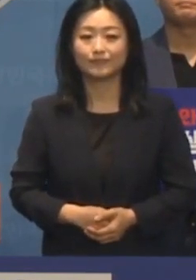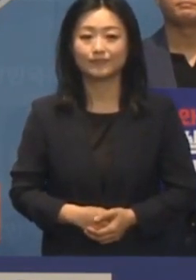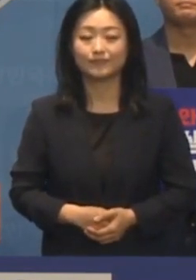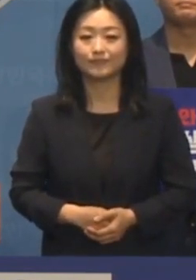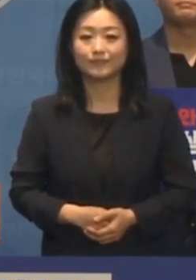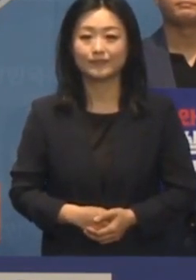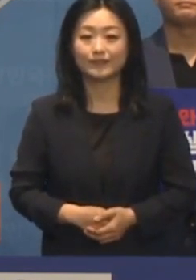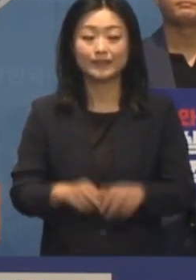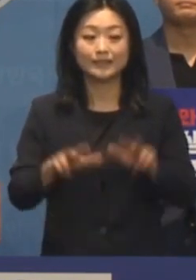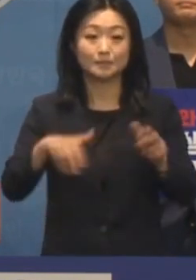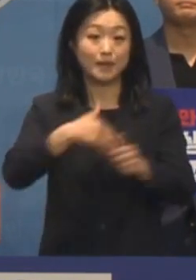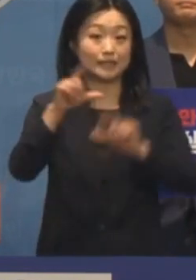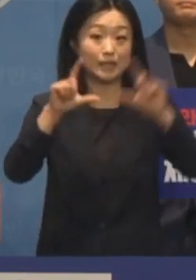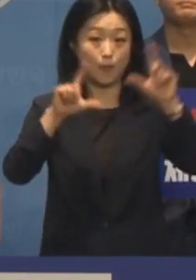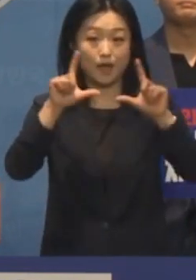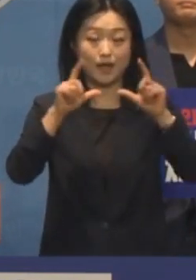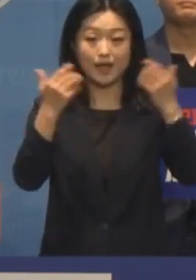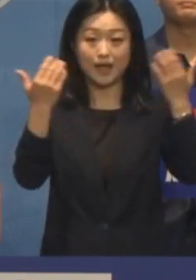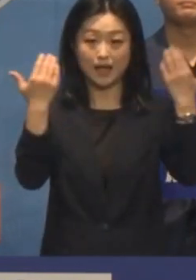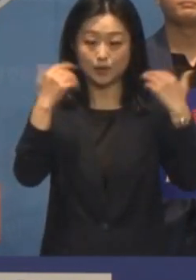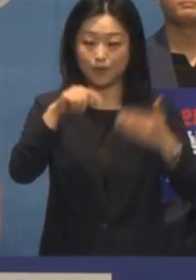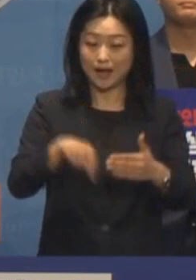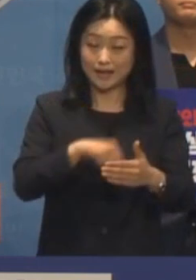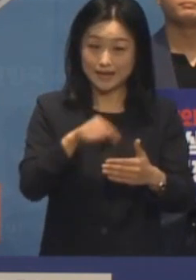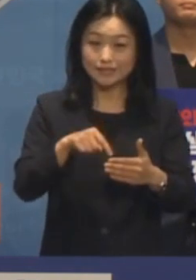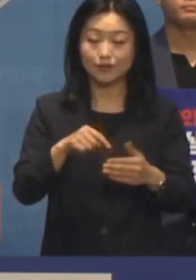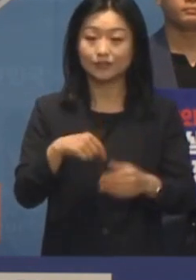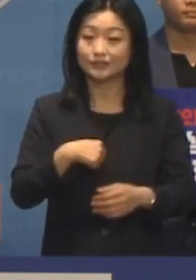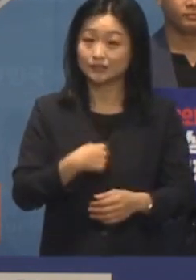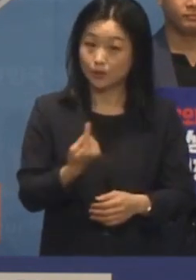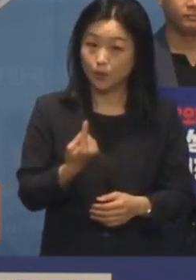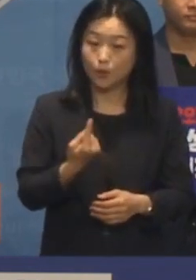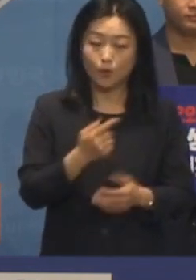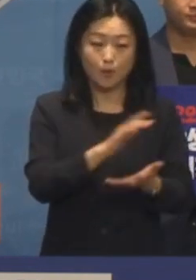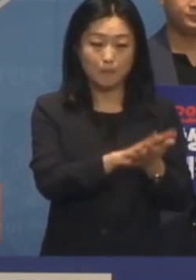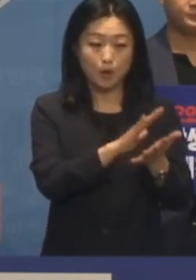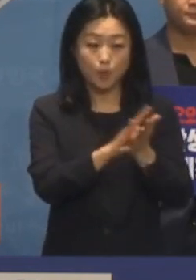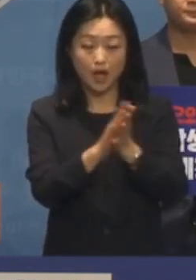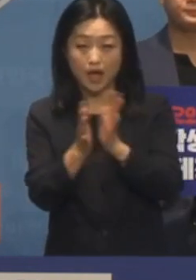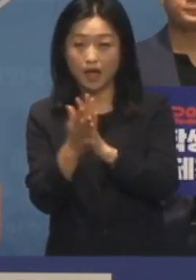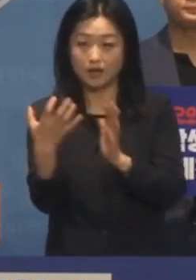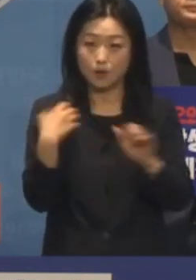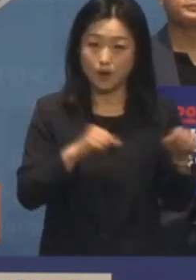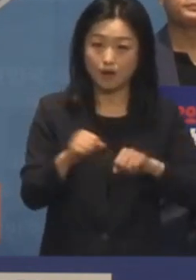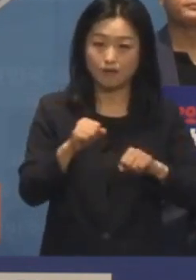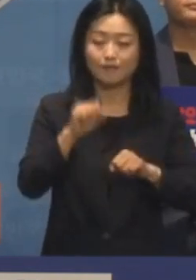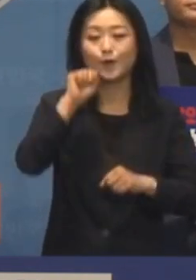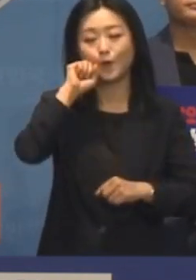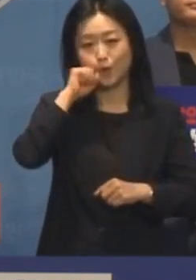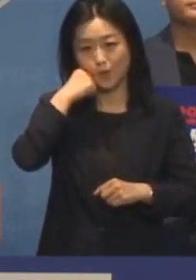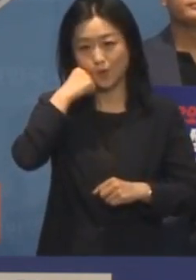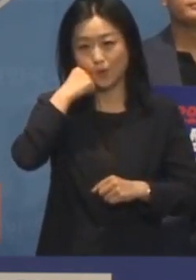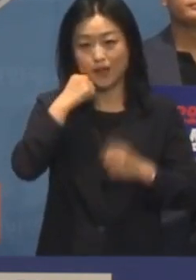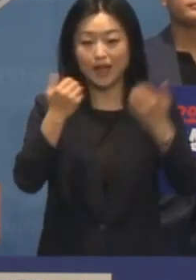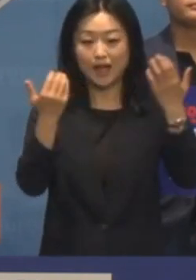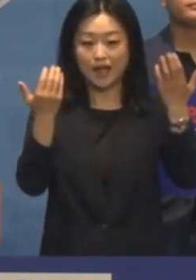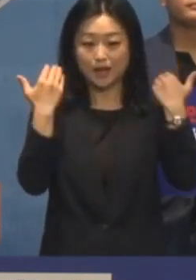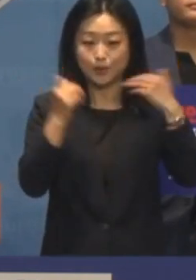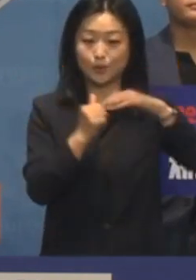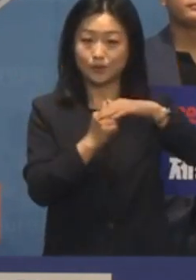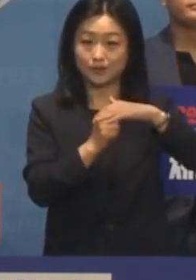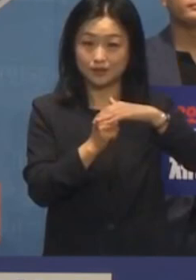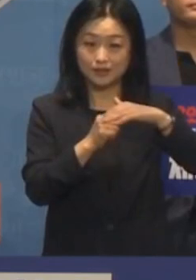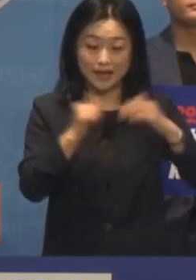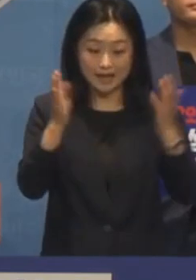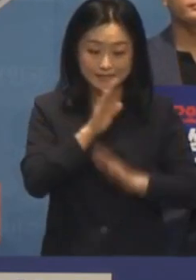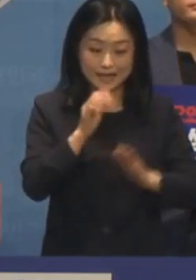이러한 상황은 현재 학교에서 학생들이 자체적으로 만들 수 있는 변화가 전무하다는 것을 증명하는 것이고 학생 대표의 권한이 지나치게